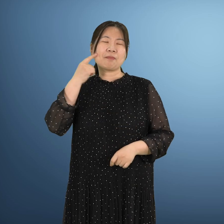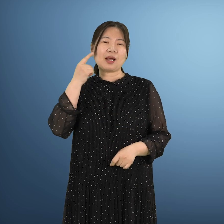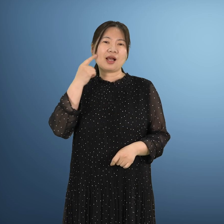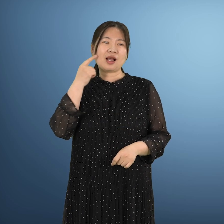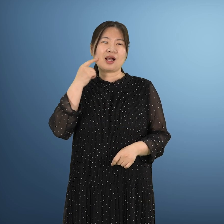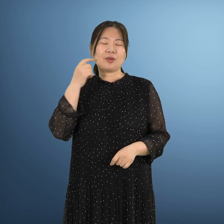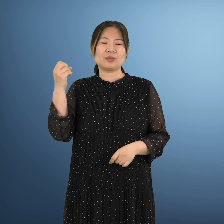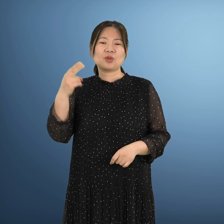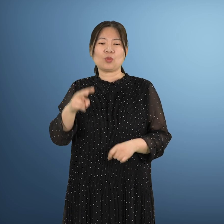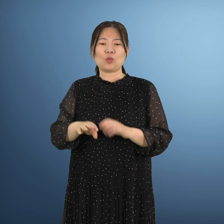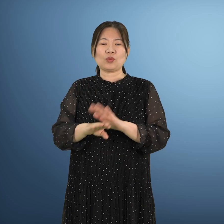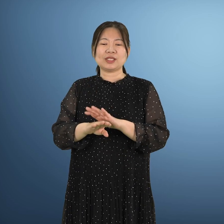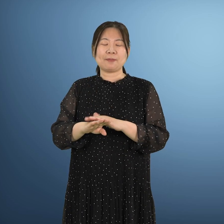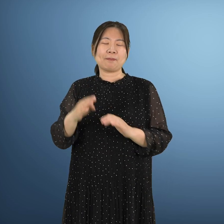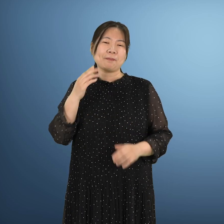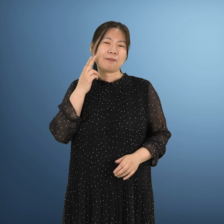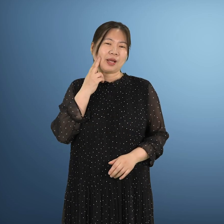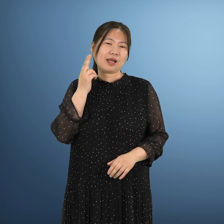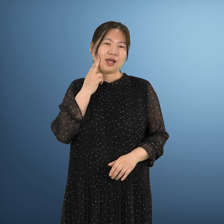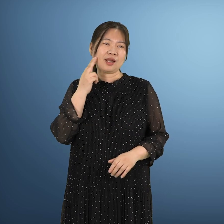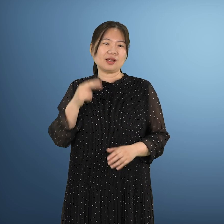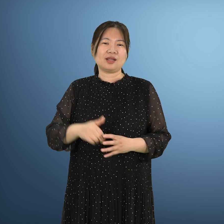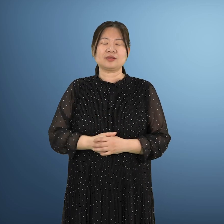뺨이나 오른뺨은